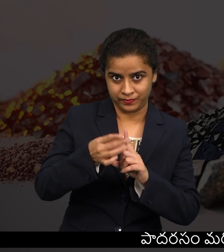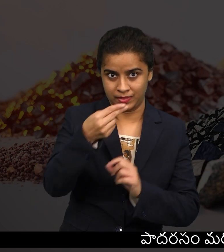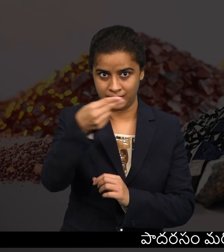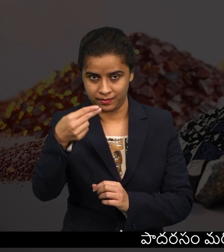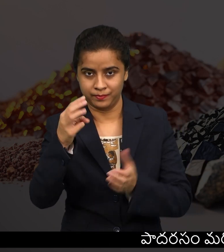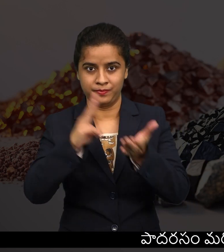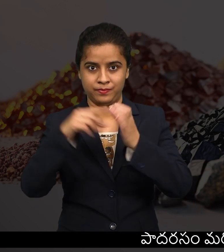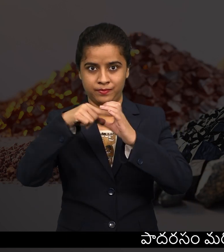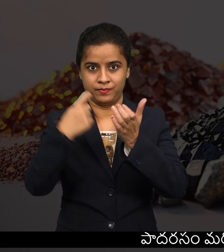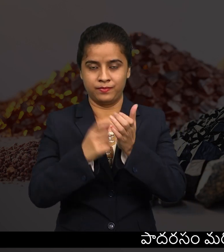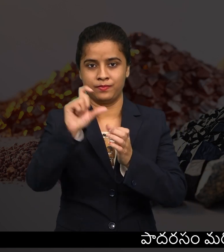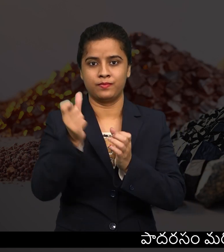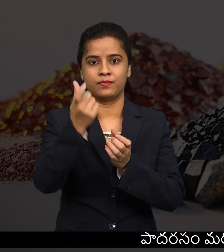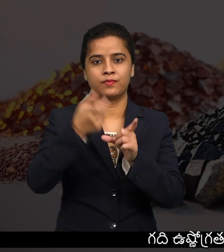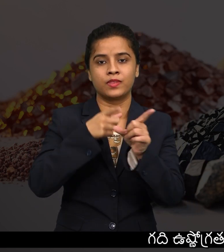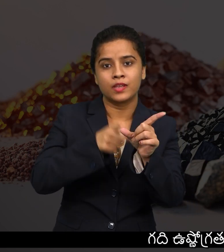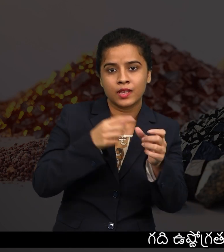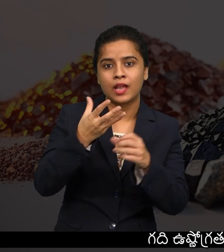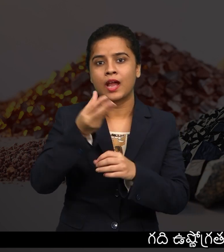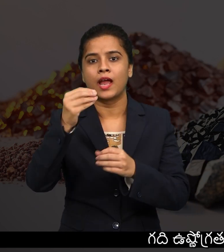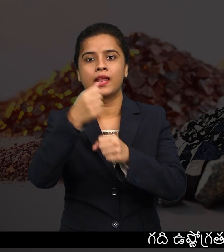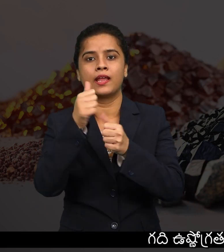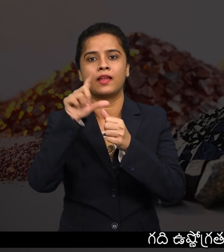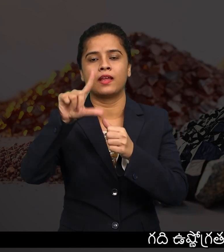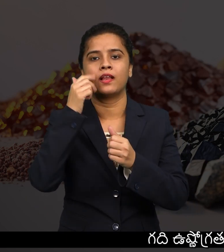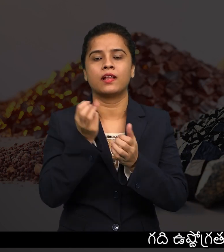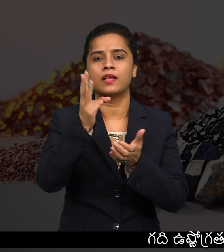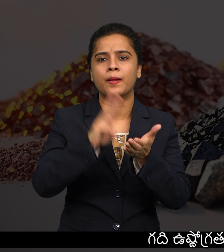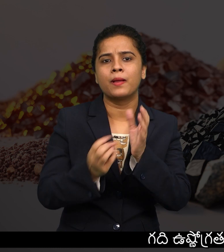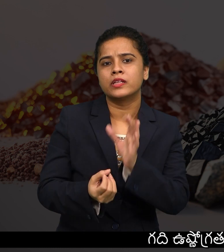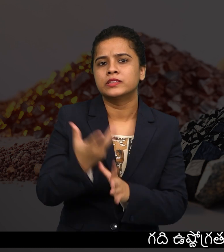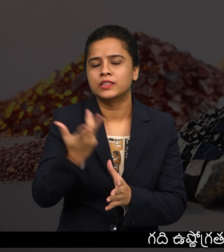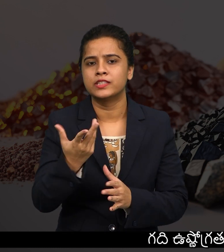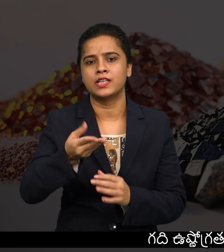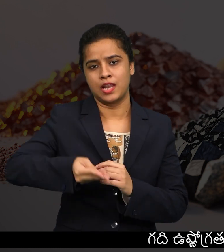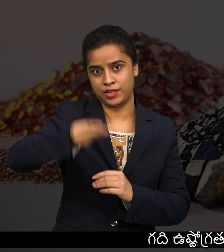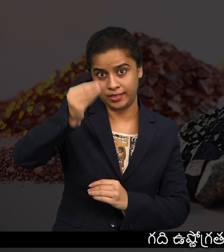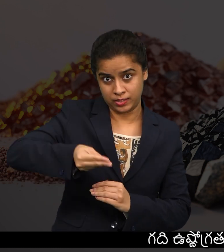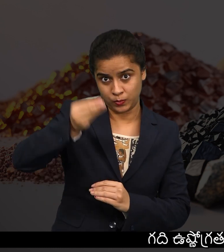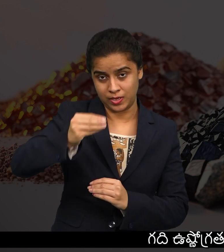పాదరసం మరియు గాలియం అనే లోహాలు గది ఉష్ణోగ్రత వద్ద ద్రవ స్థితిలో ఉంటాయి.